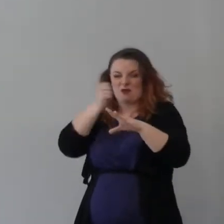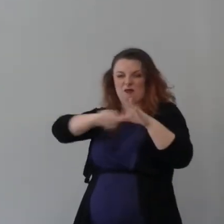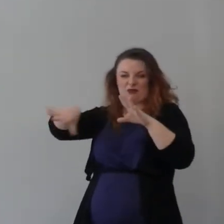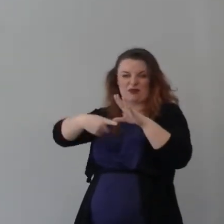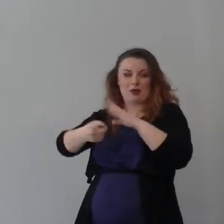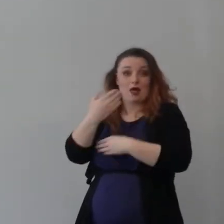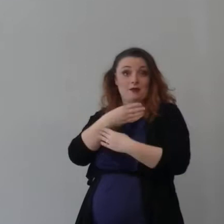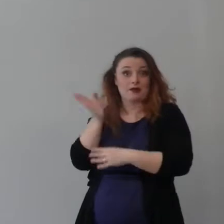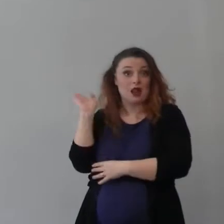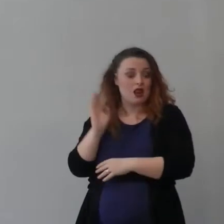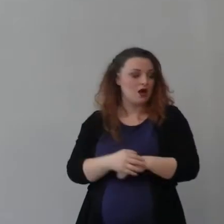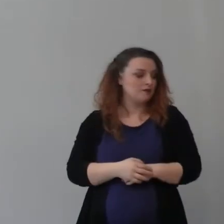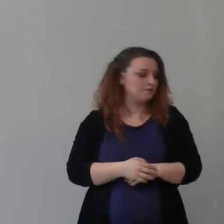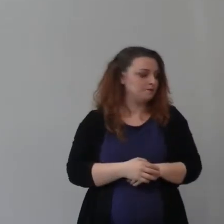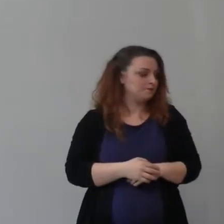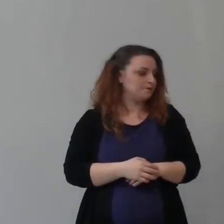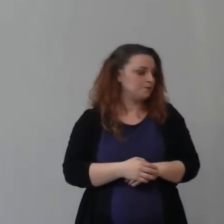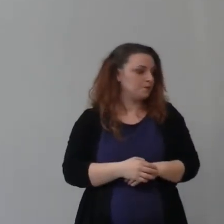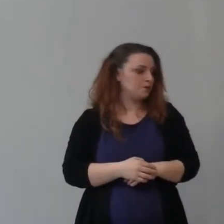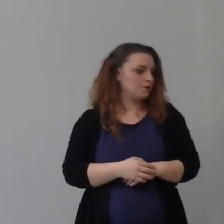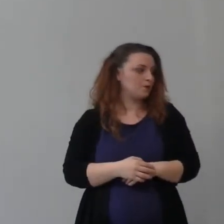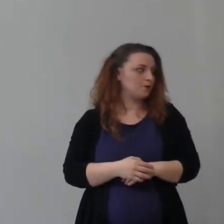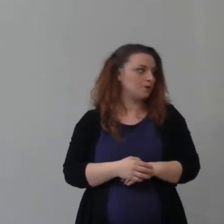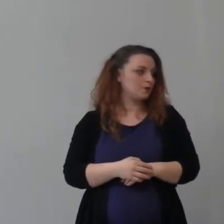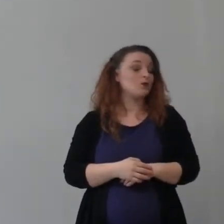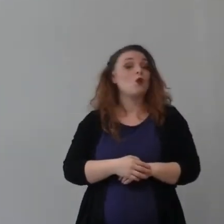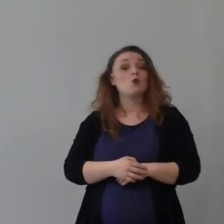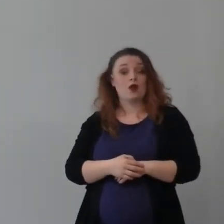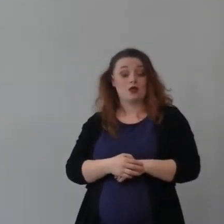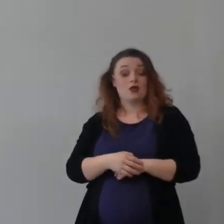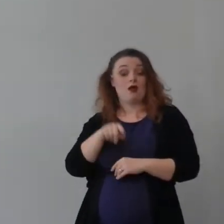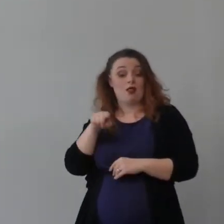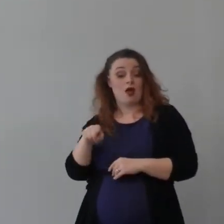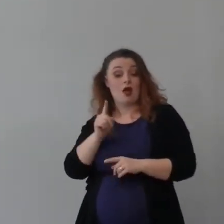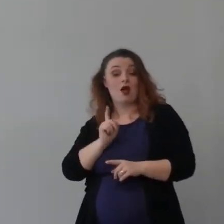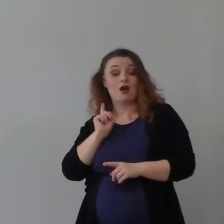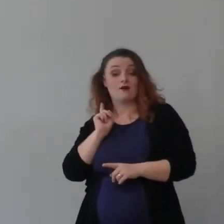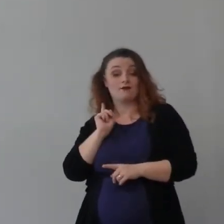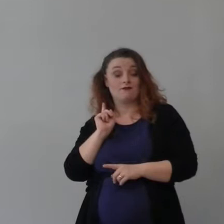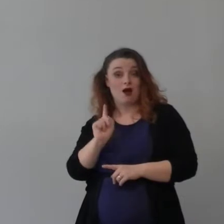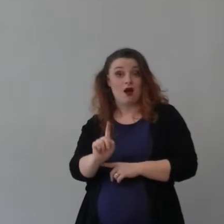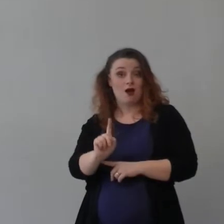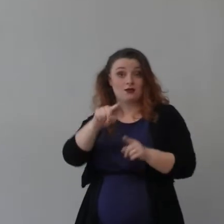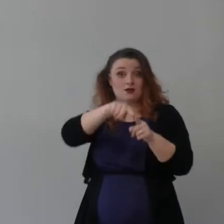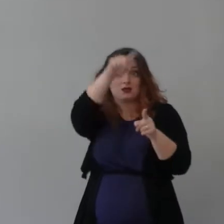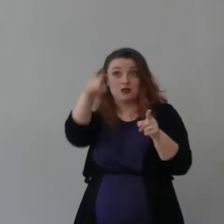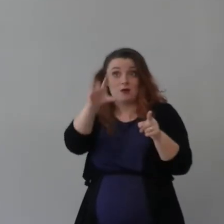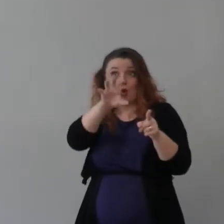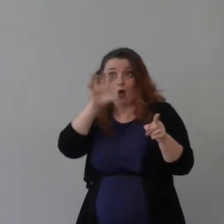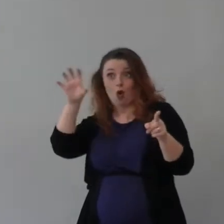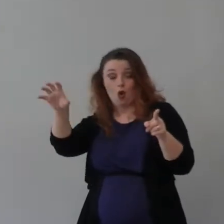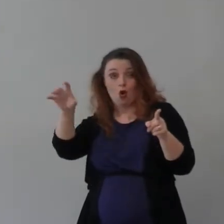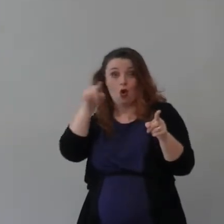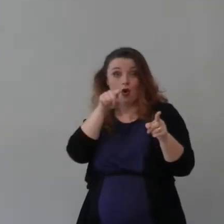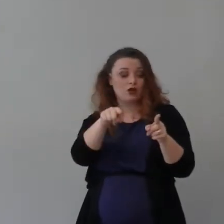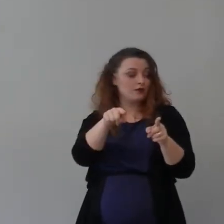Va e vede, attenzione a questo verbo, al verbo vedere che vedremo,